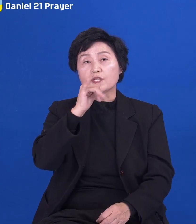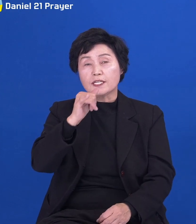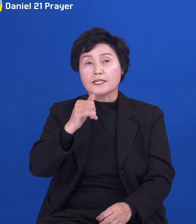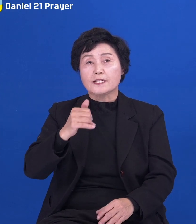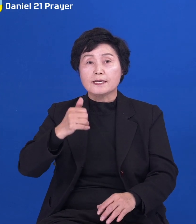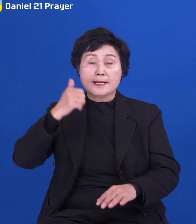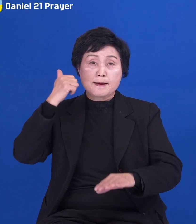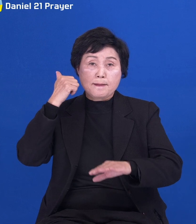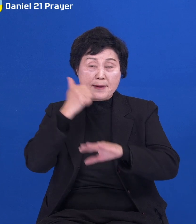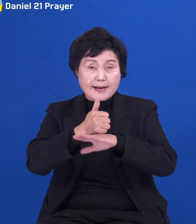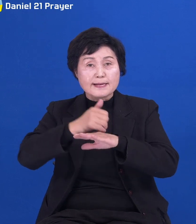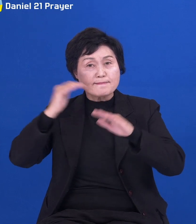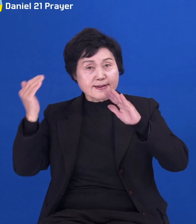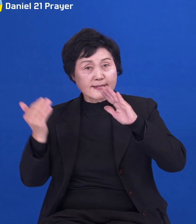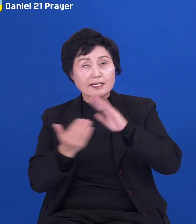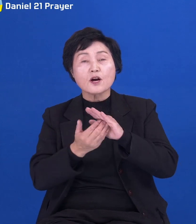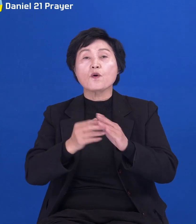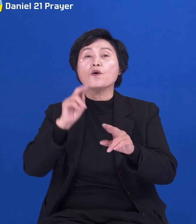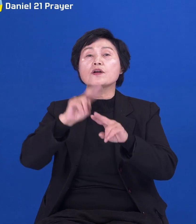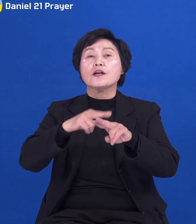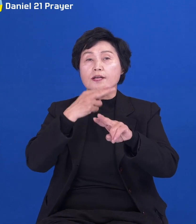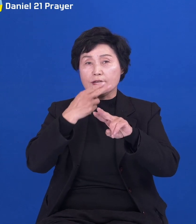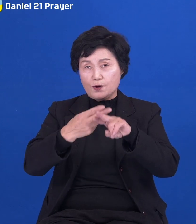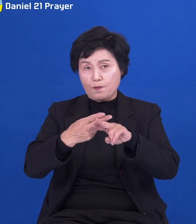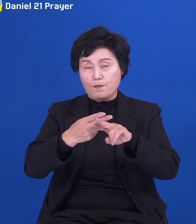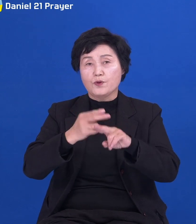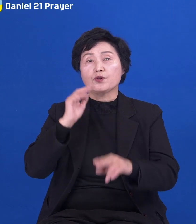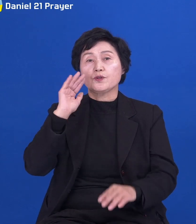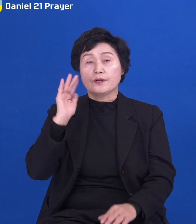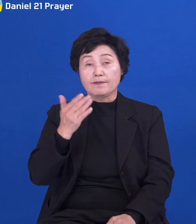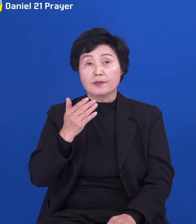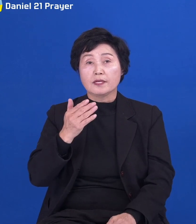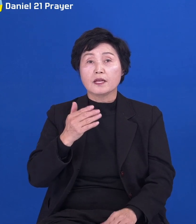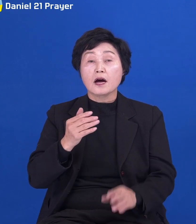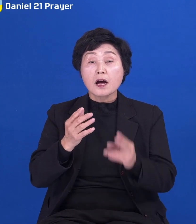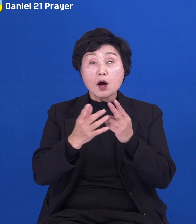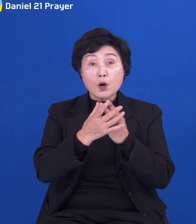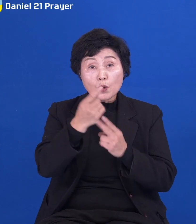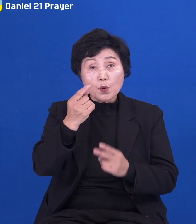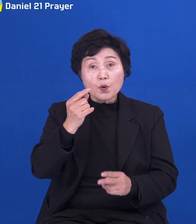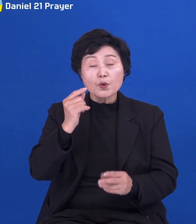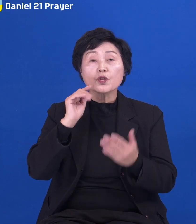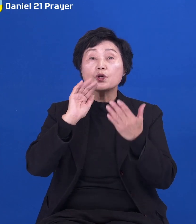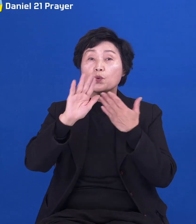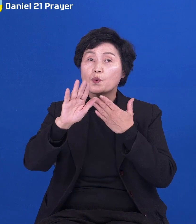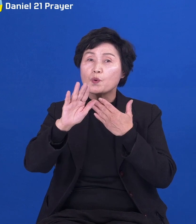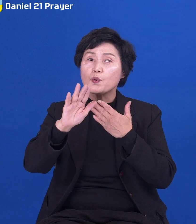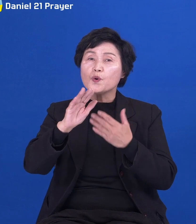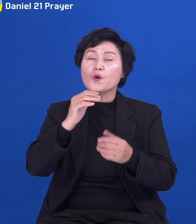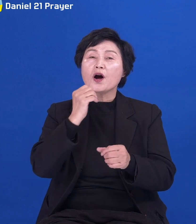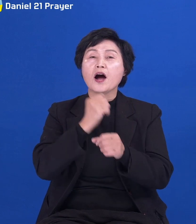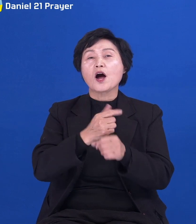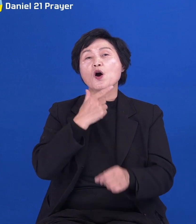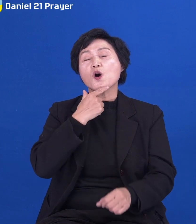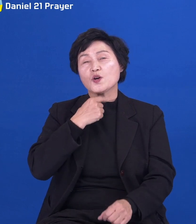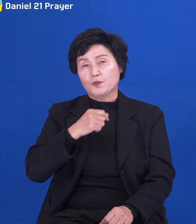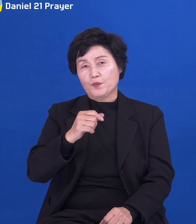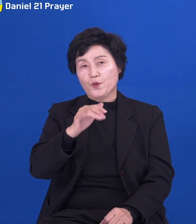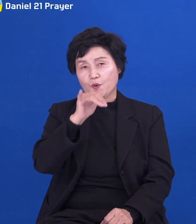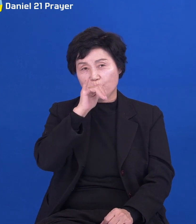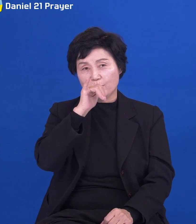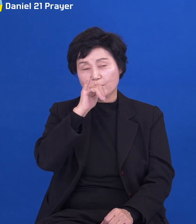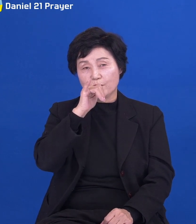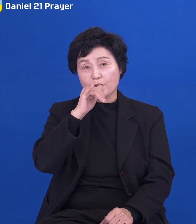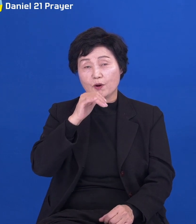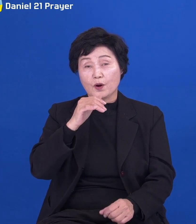것이에요. 마지막으로 저는 통일이 되면 꼭 하고 싶은 저의 사명이 있어요. 북한이 통일이